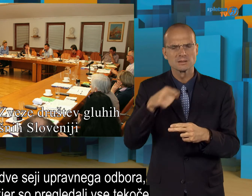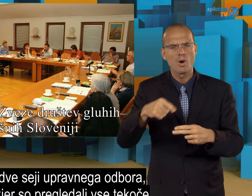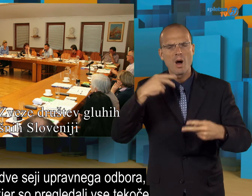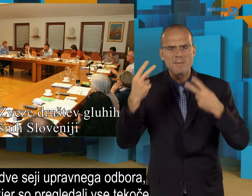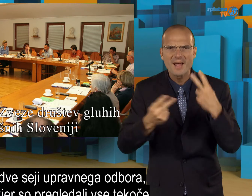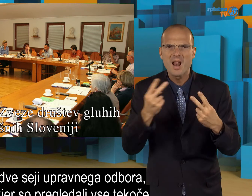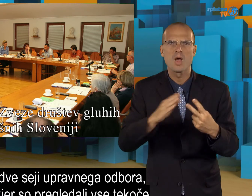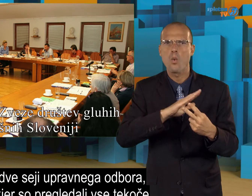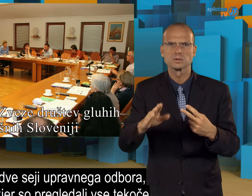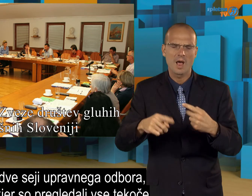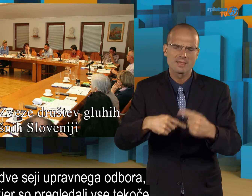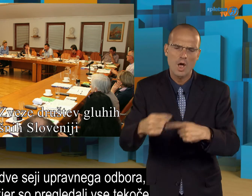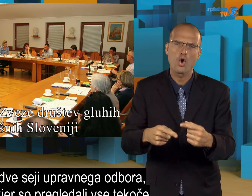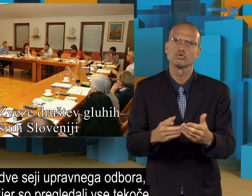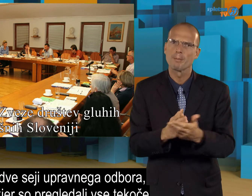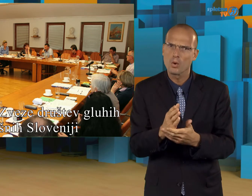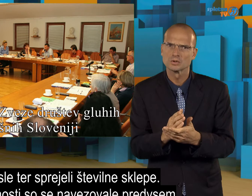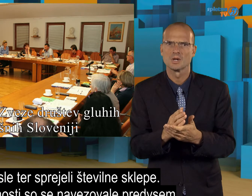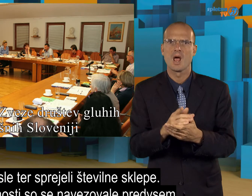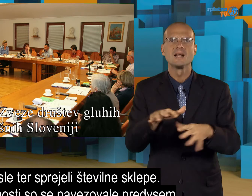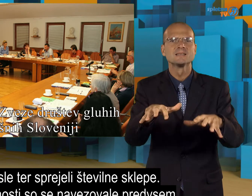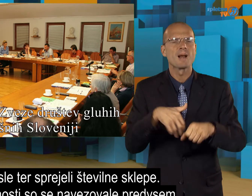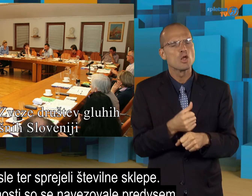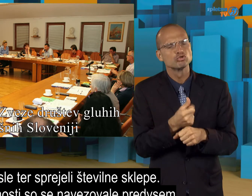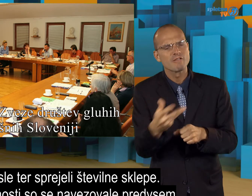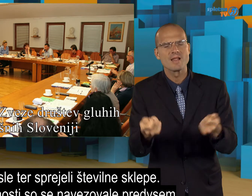vse tekoče posle ter sprejeli številne sklepe.